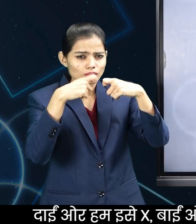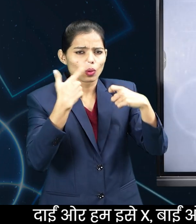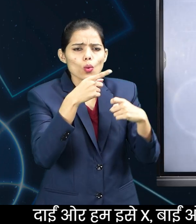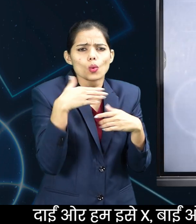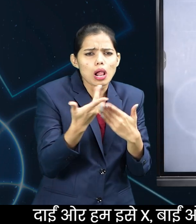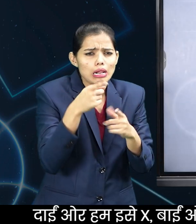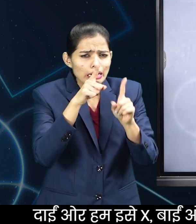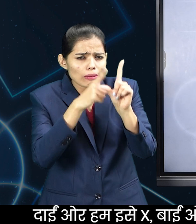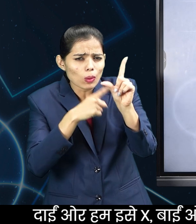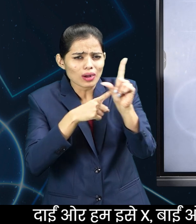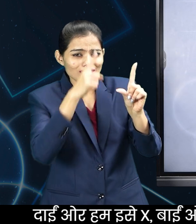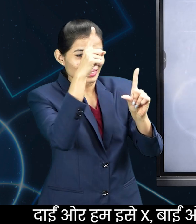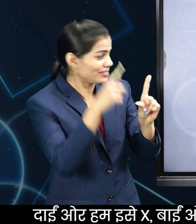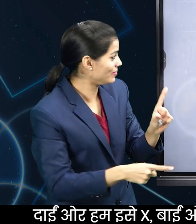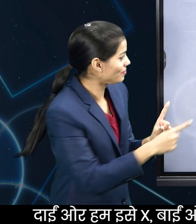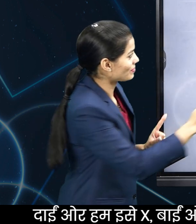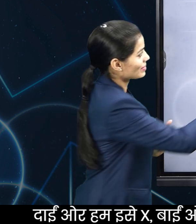चिह्नित करते हैं।